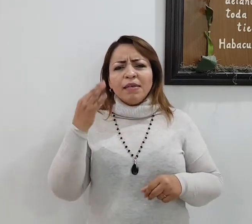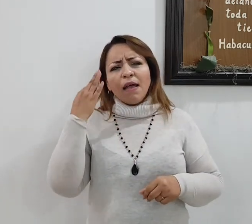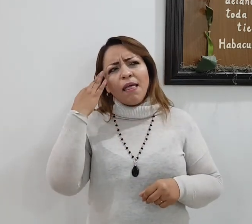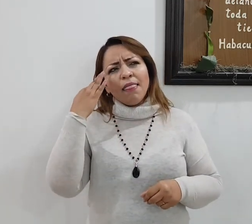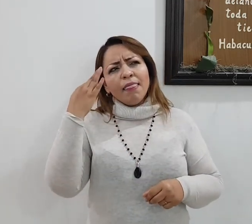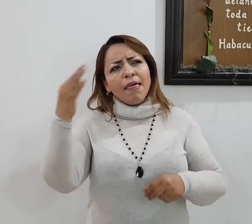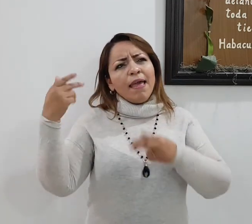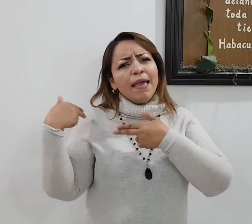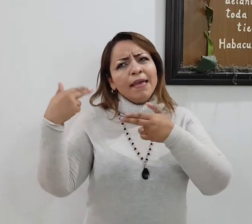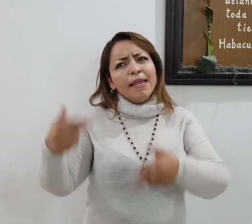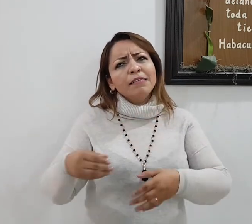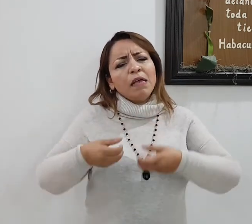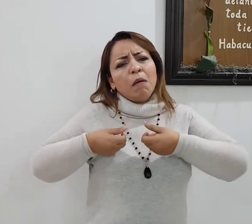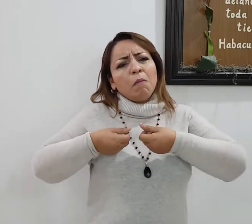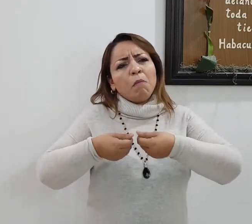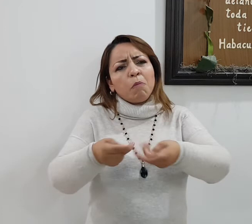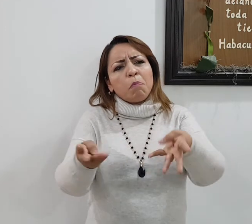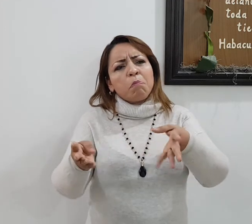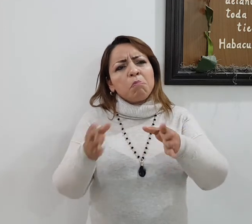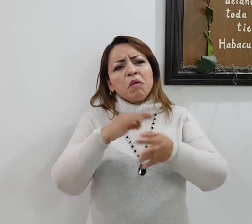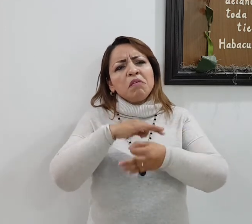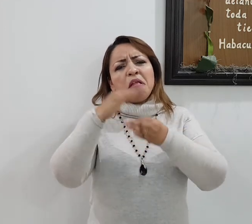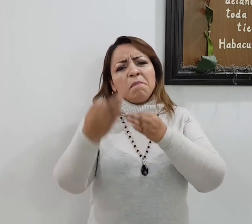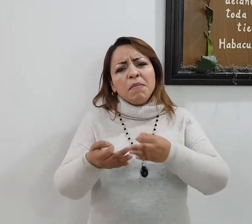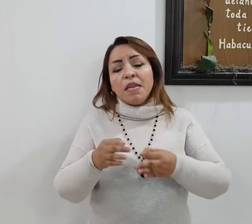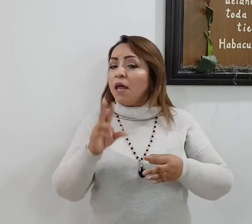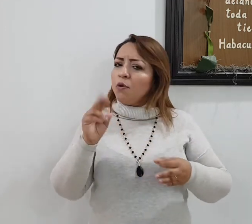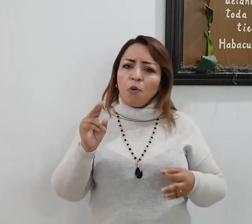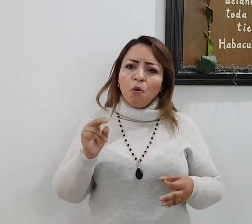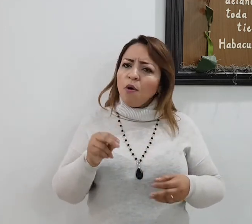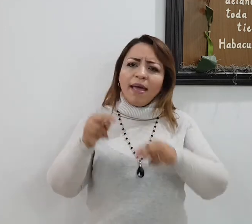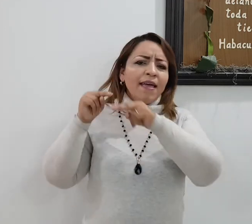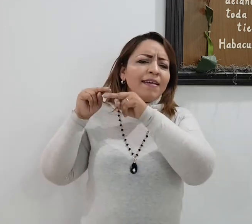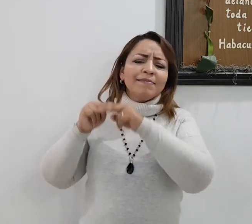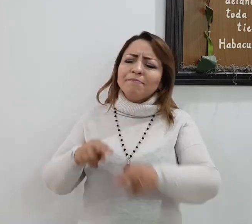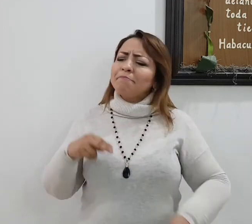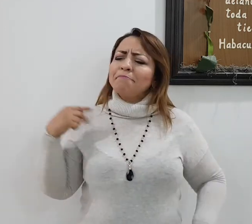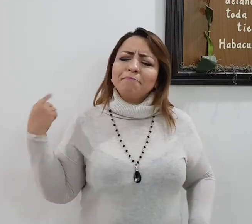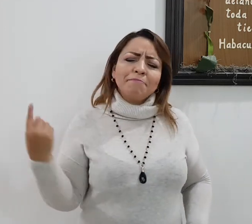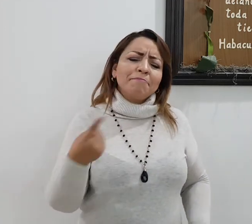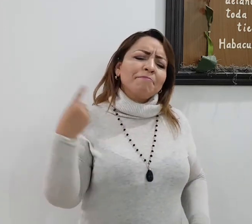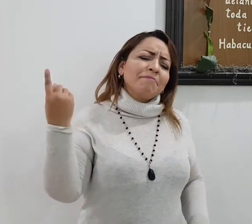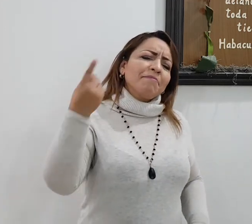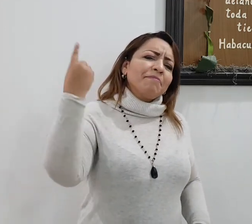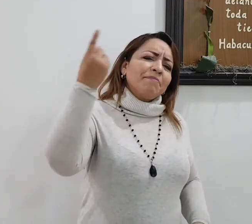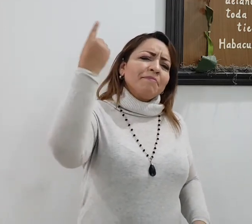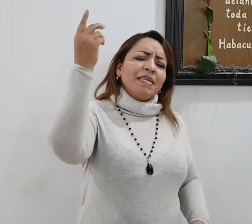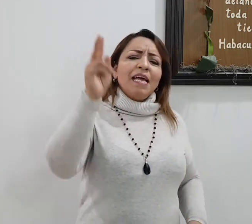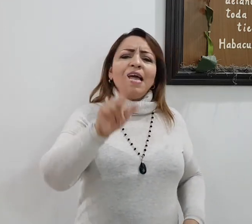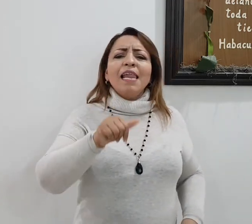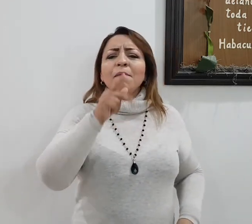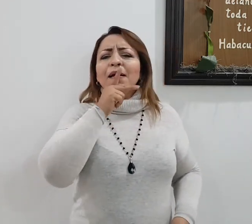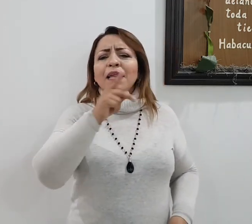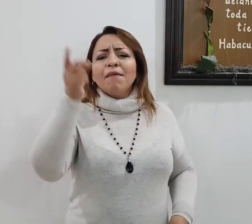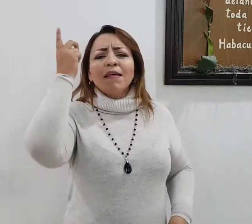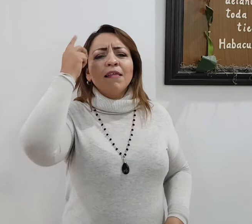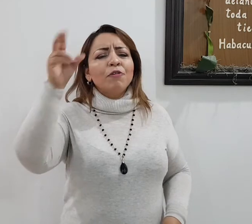porque acuérdese, el cielo y la tierra pasarán, pero mis palabras no pasarán, dijo el Señor. Es una